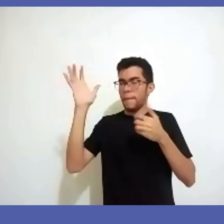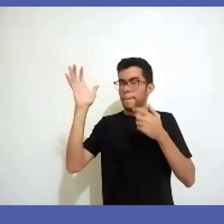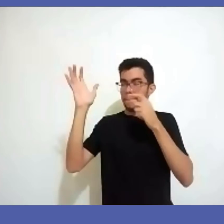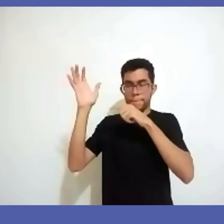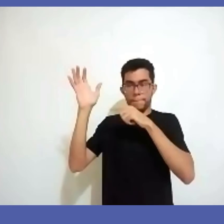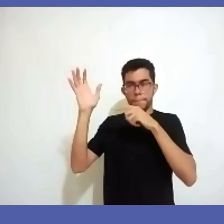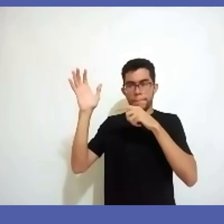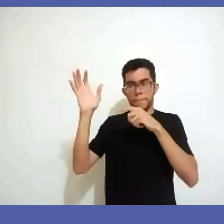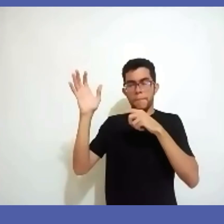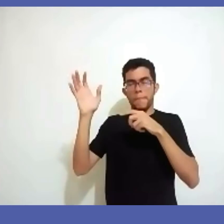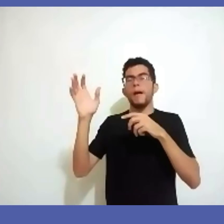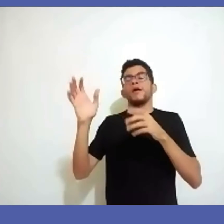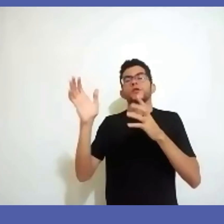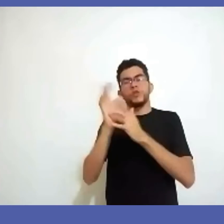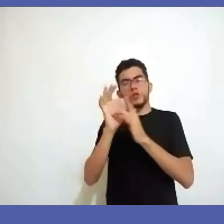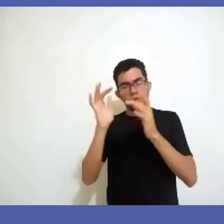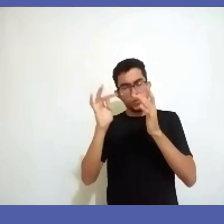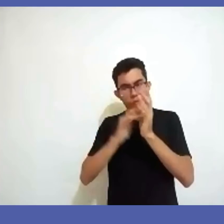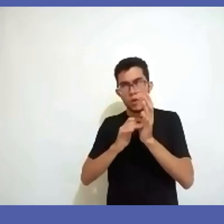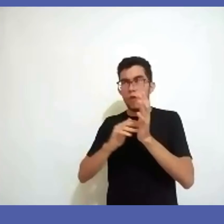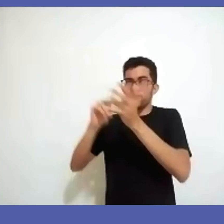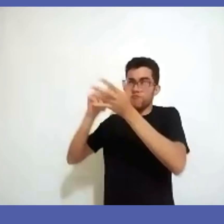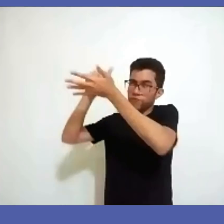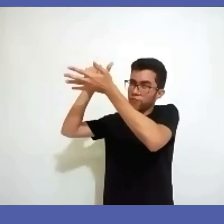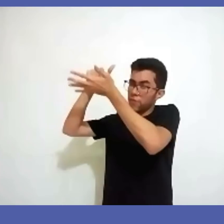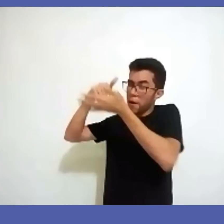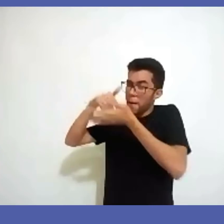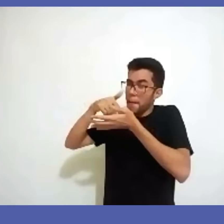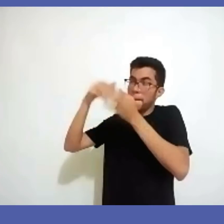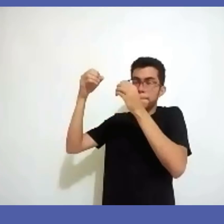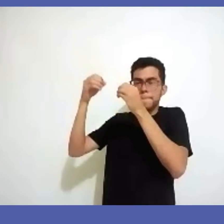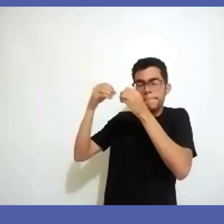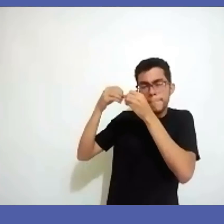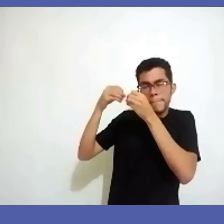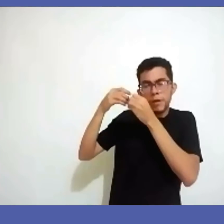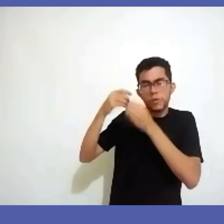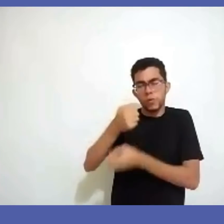o reino de Deus. Tá?